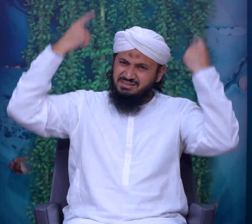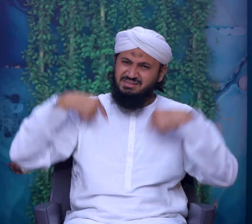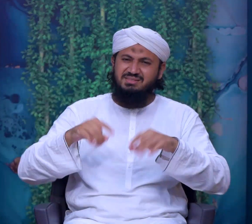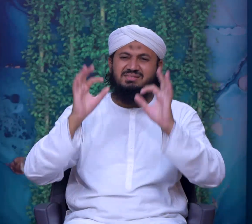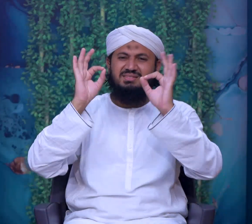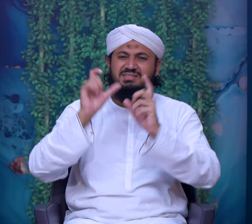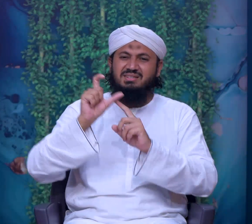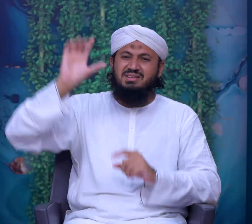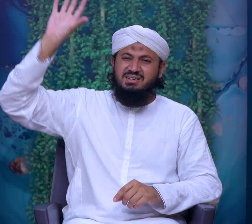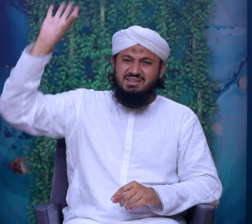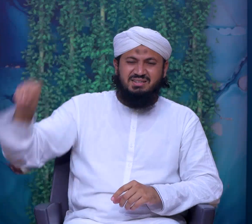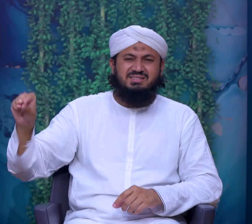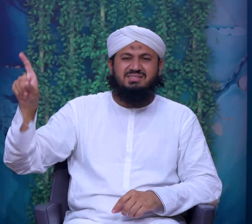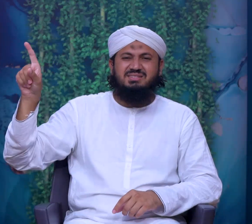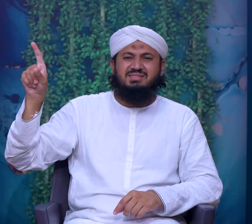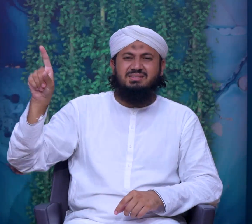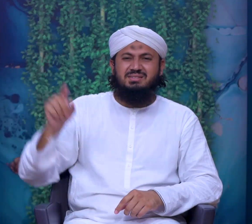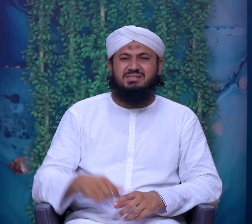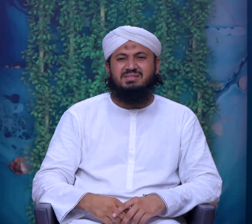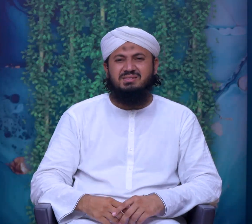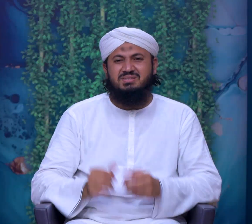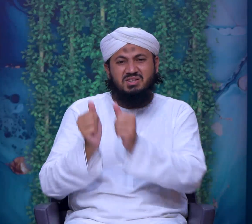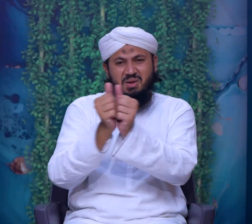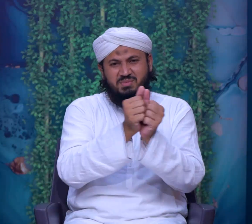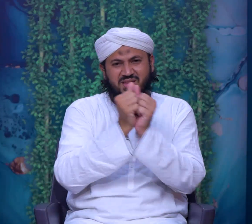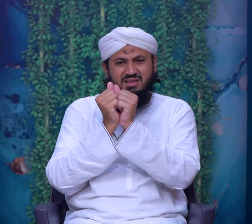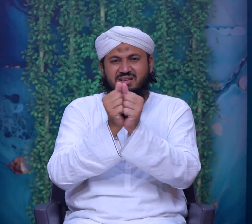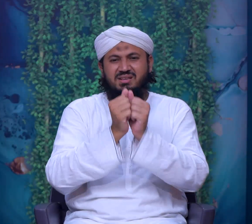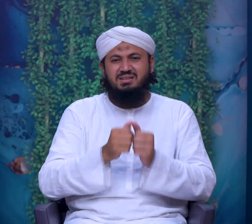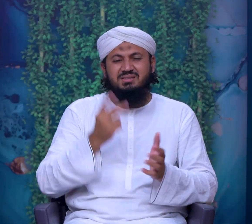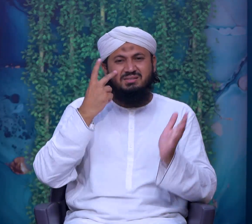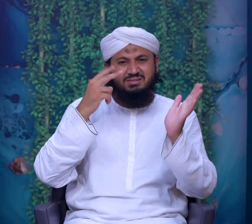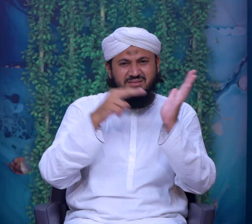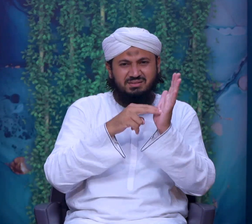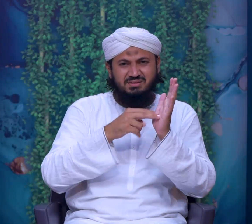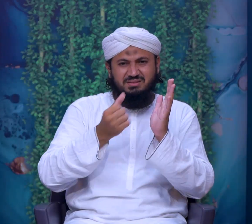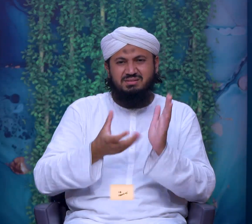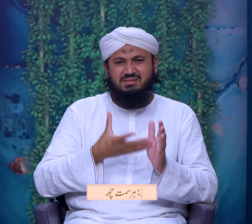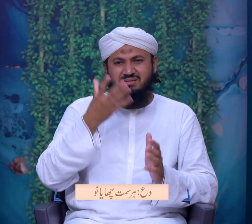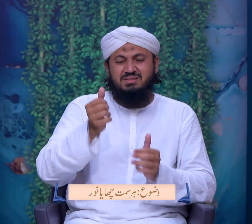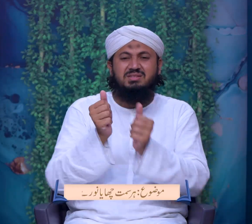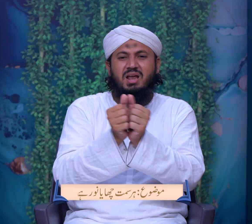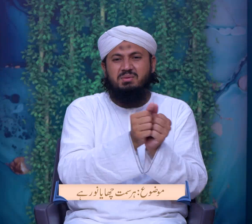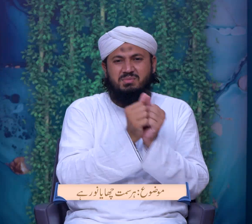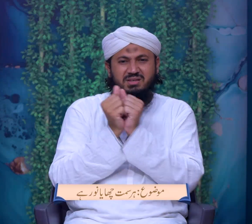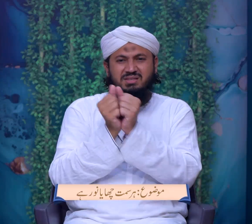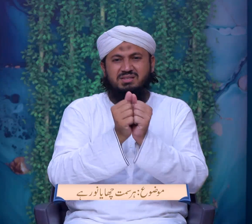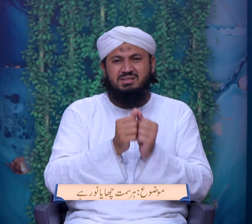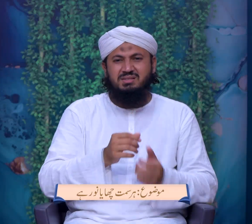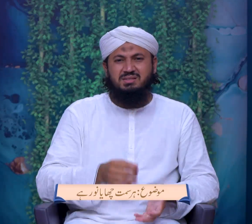یار خان نعیمی رحمۃ اللہ علیہ نے اس حدیث پاک کی شرح میں جو کچھ لکھا ہے وہ یہ ہے: نمبر 1، صحابہ کرام علیہم الرضوان کی